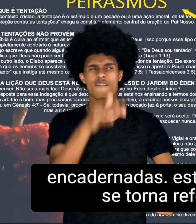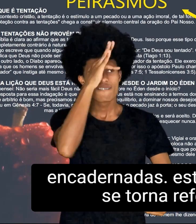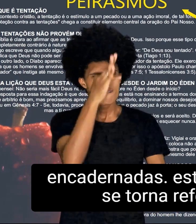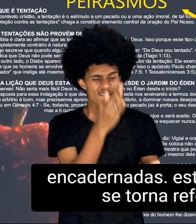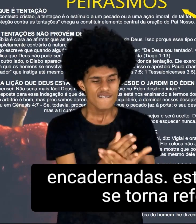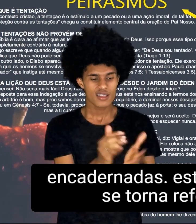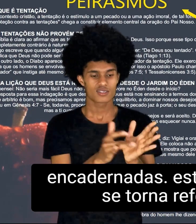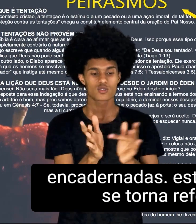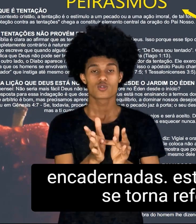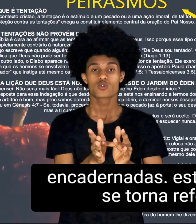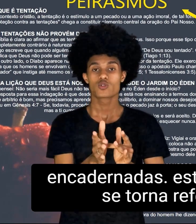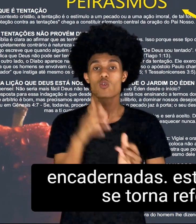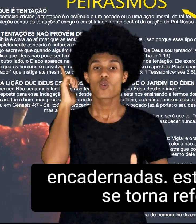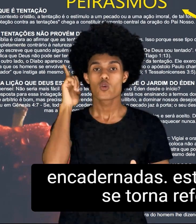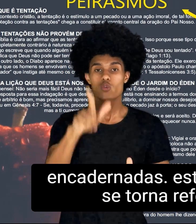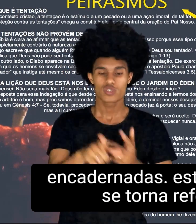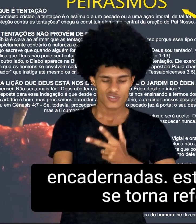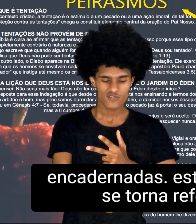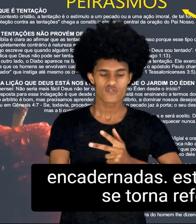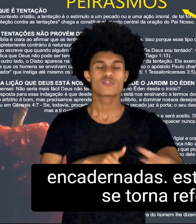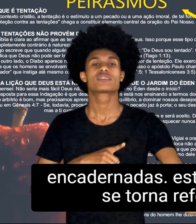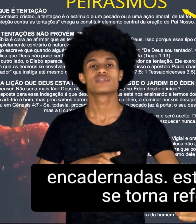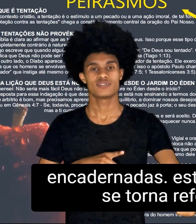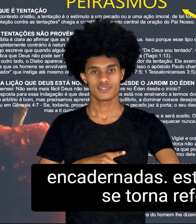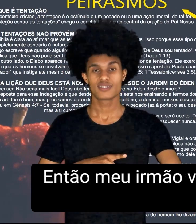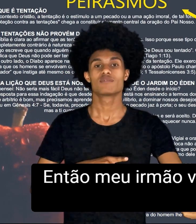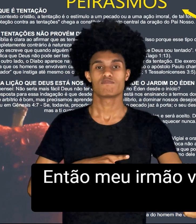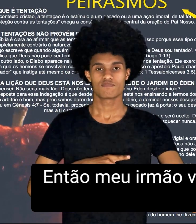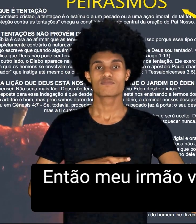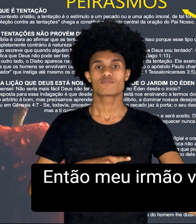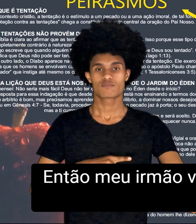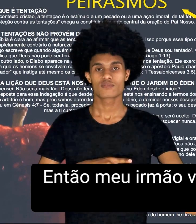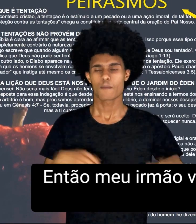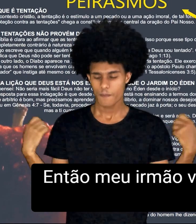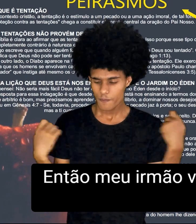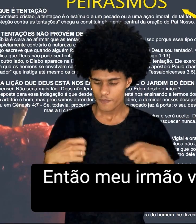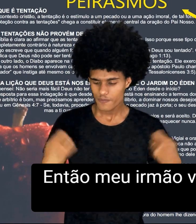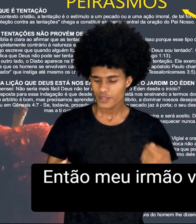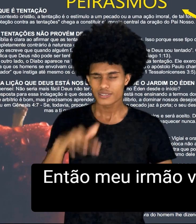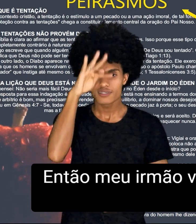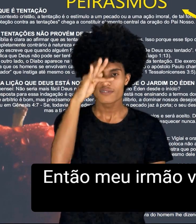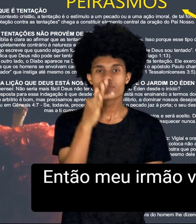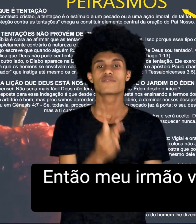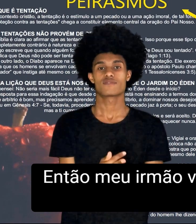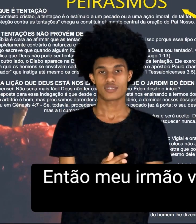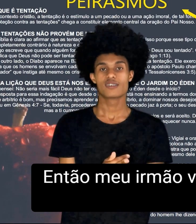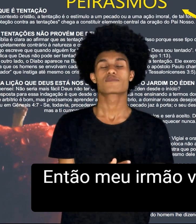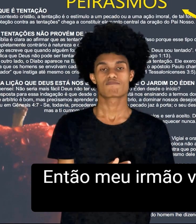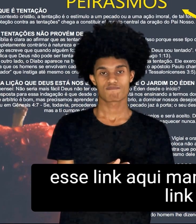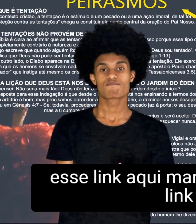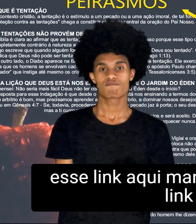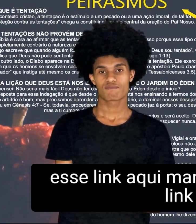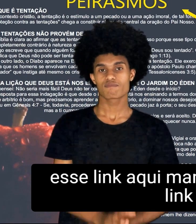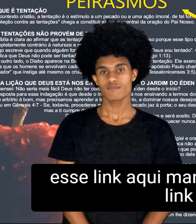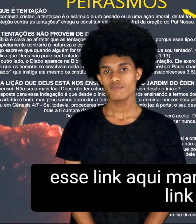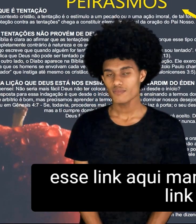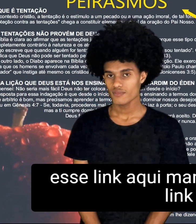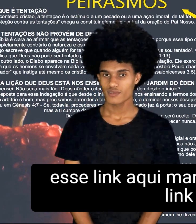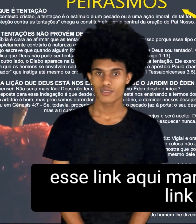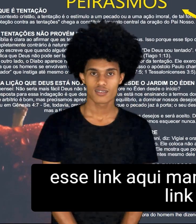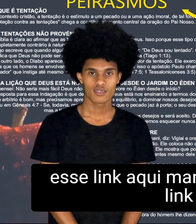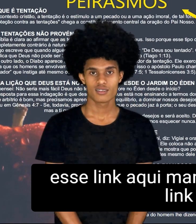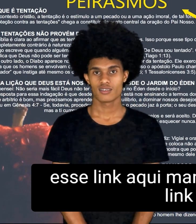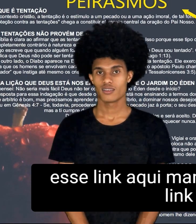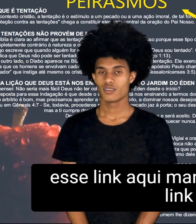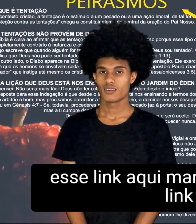facilita, né? Isso se torna fonte de referência para estudos. Então, meu irmão, vamos abençoar outras vidas. Pega esse link aqui, manda para a galera.